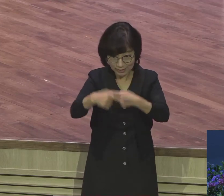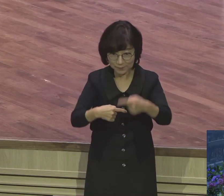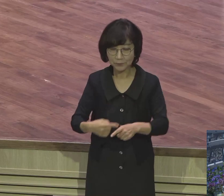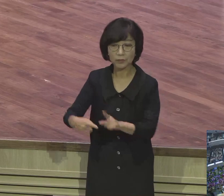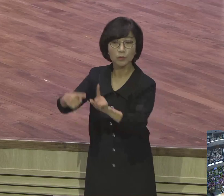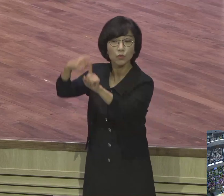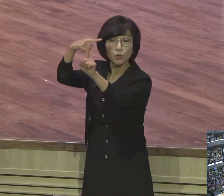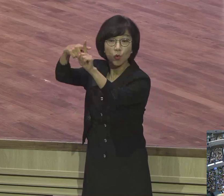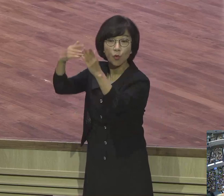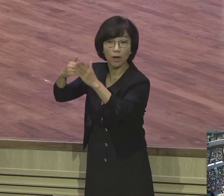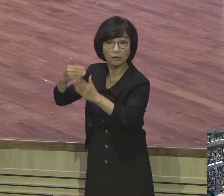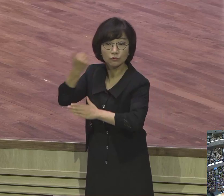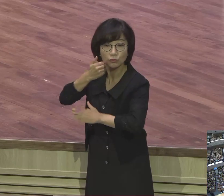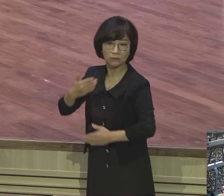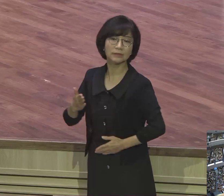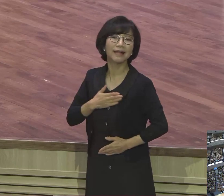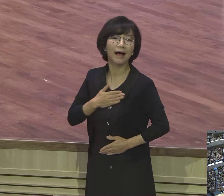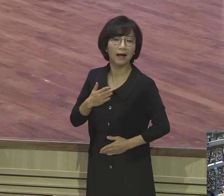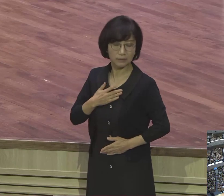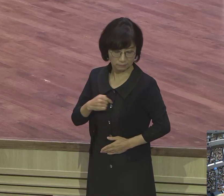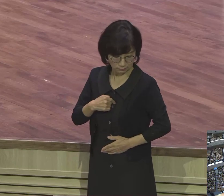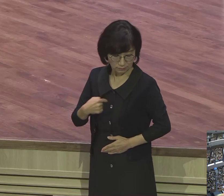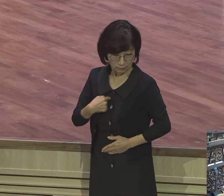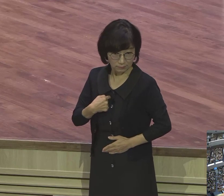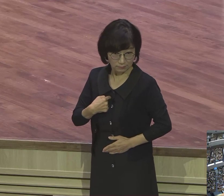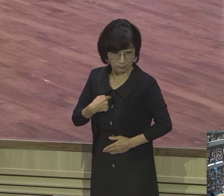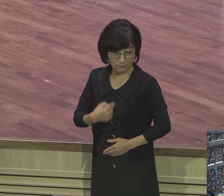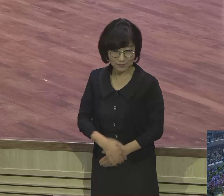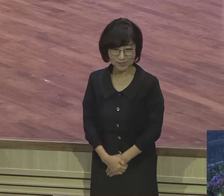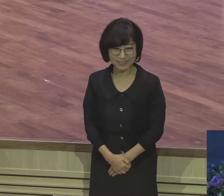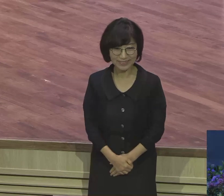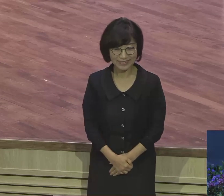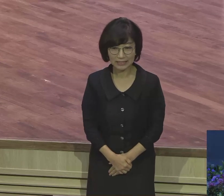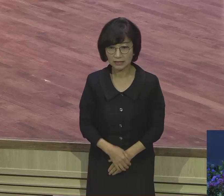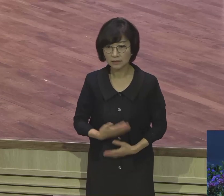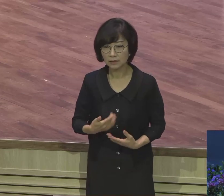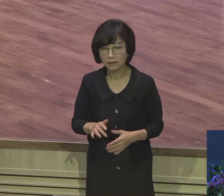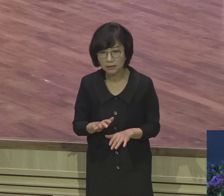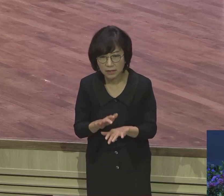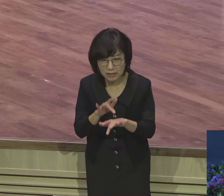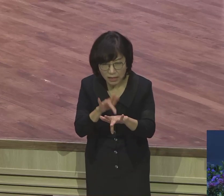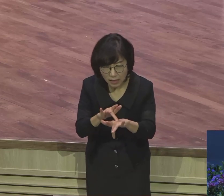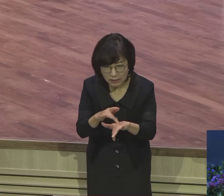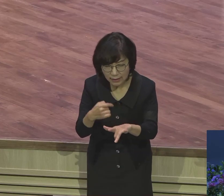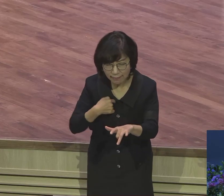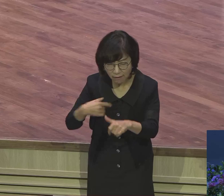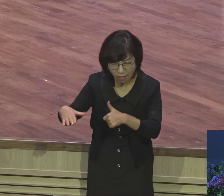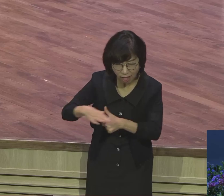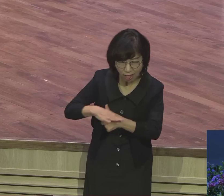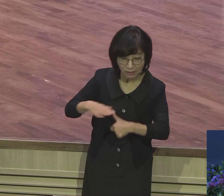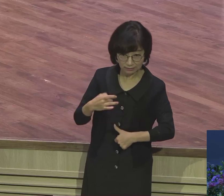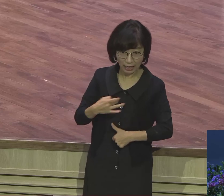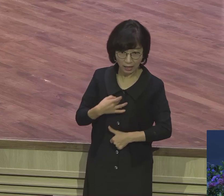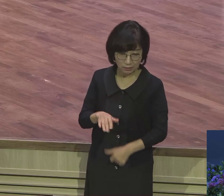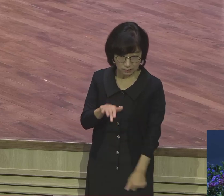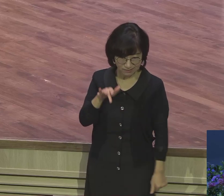나 자신이다. 나를 공격한단 말이에요. 나를 나를 공격한단 말이에요.